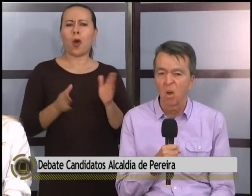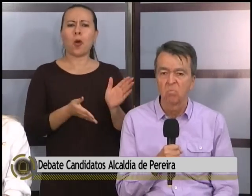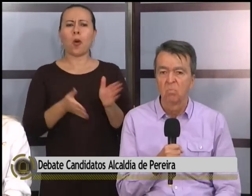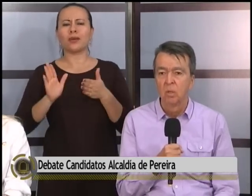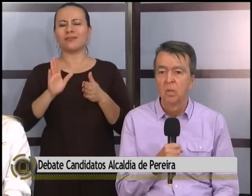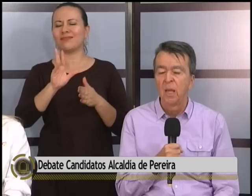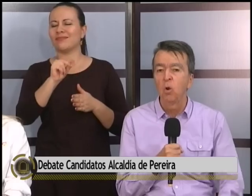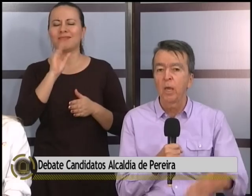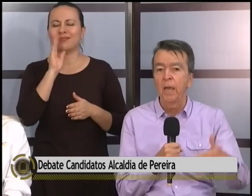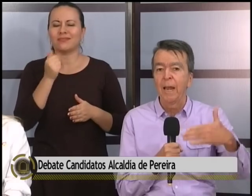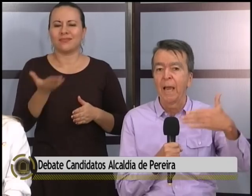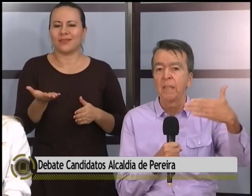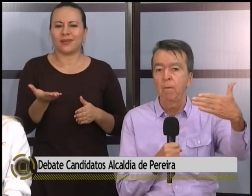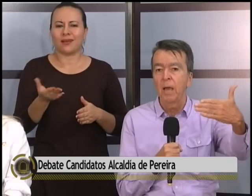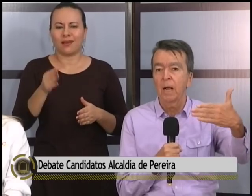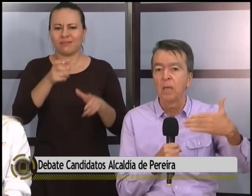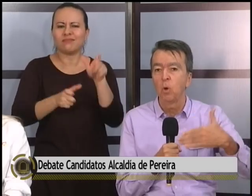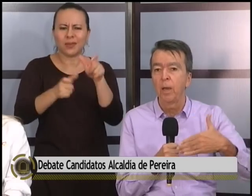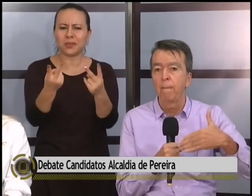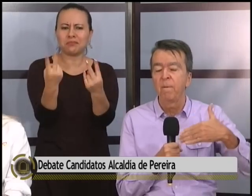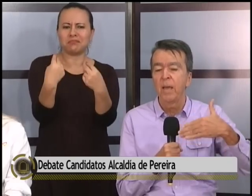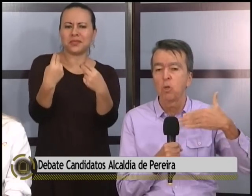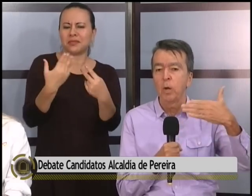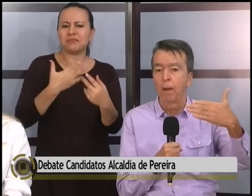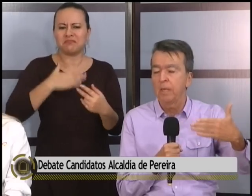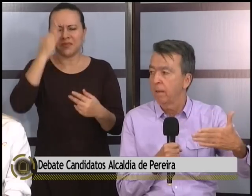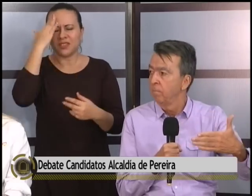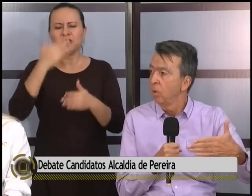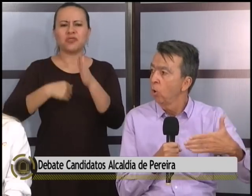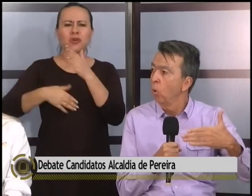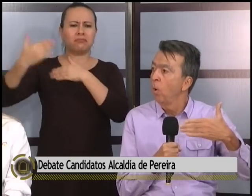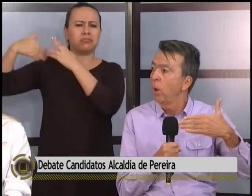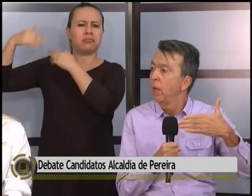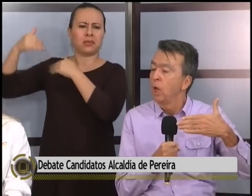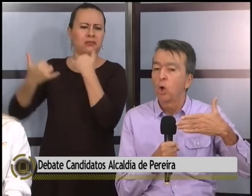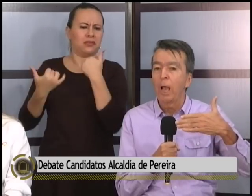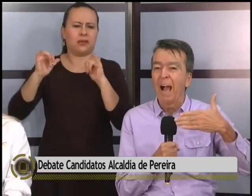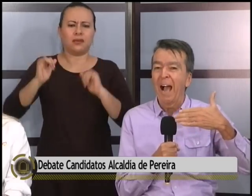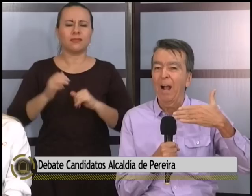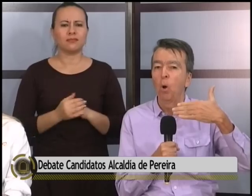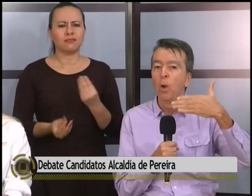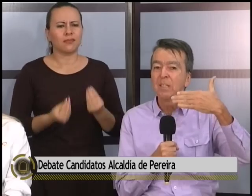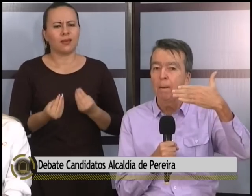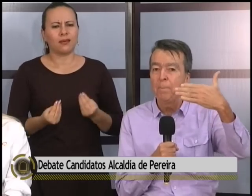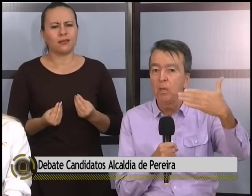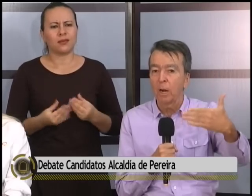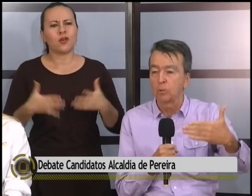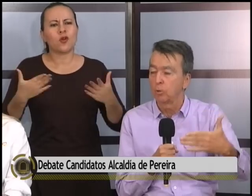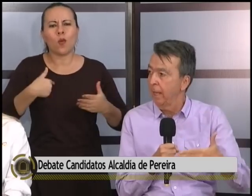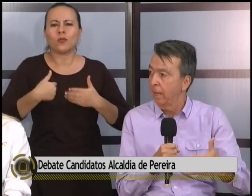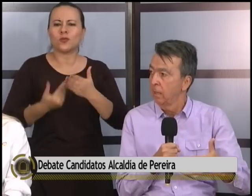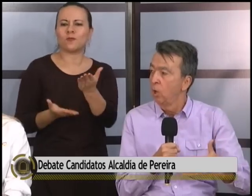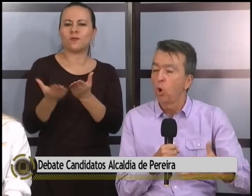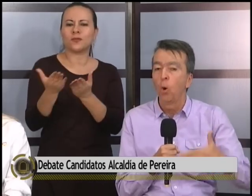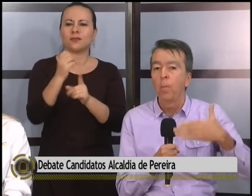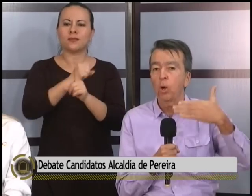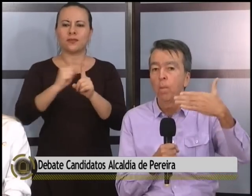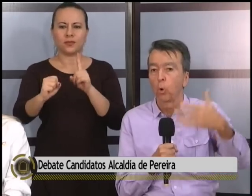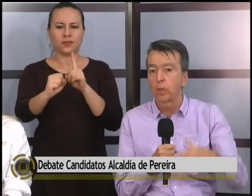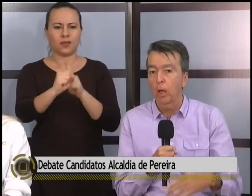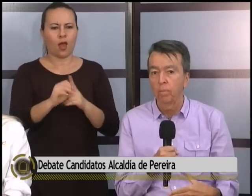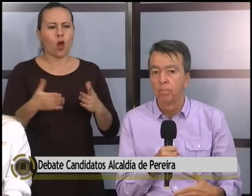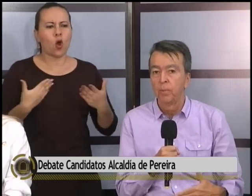otro, no. Es lo que la gente vea que yo he hecho en la vida. Cómo cómo he servido a la sociedad, cómo